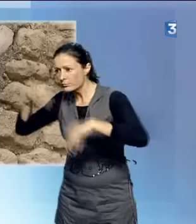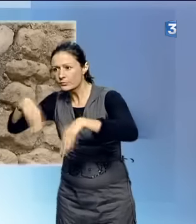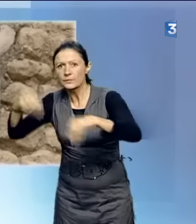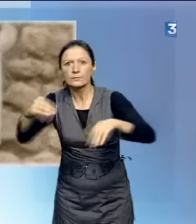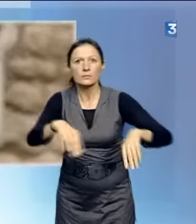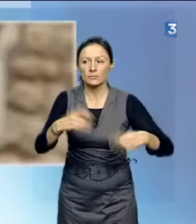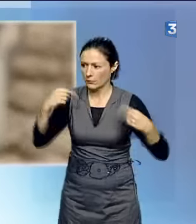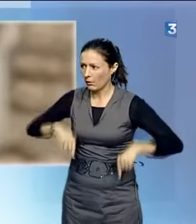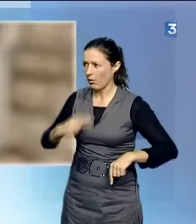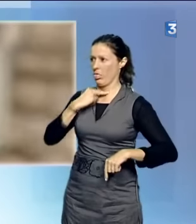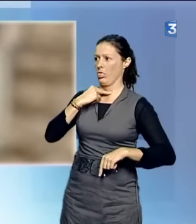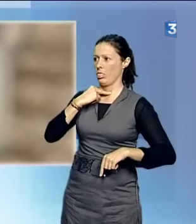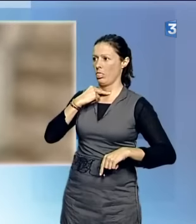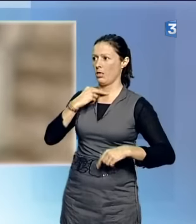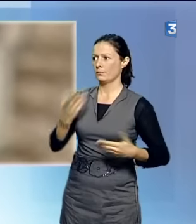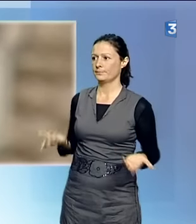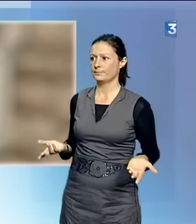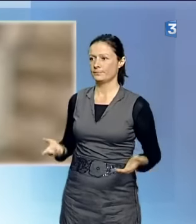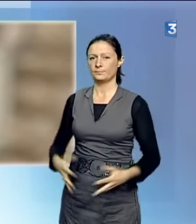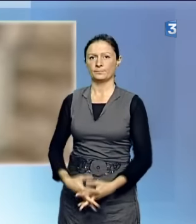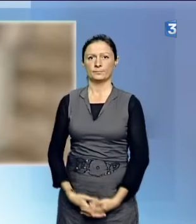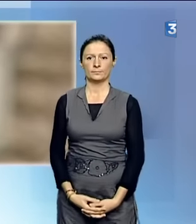bien de se trouver dans une impasse.